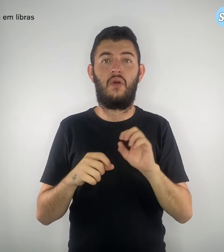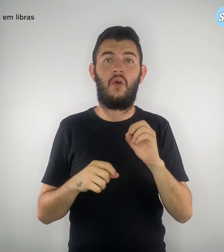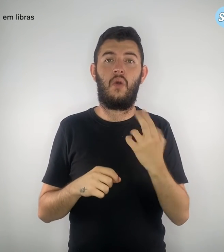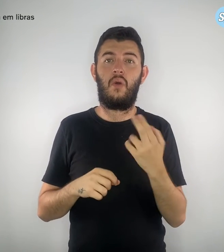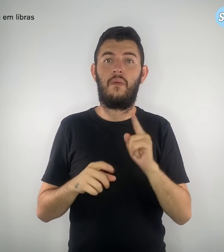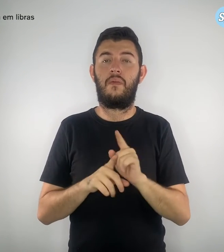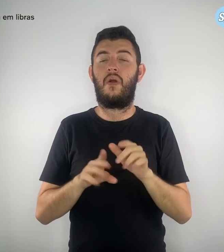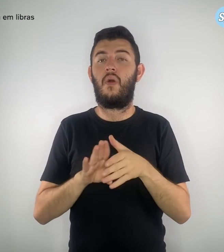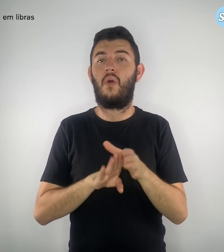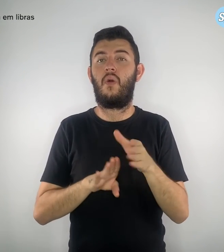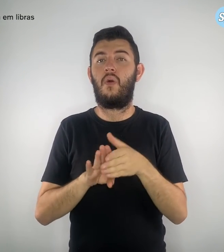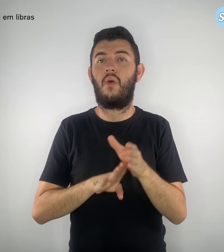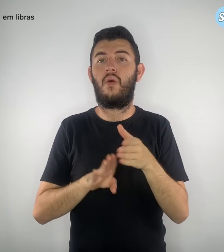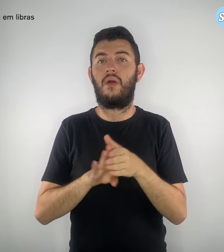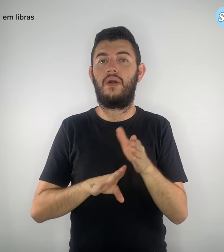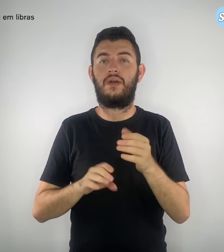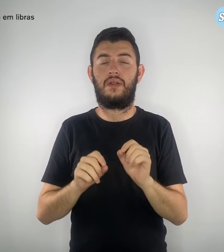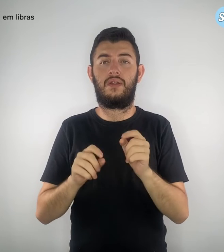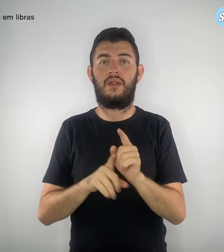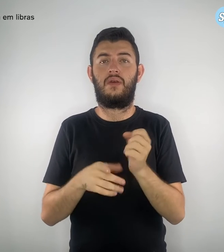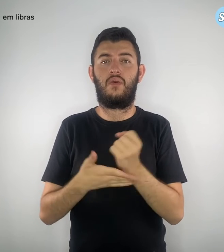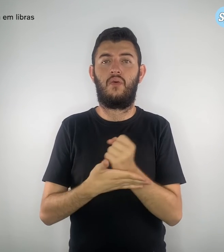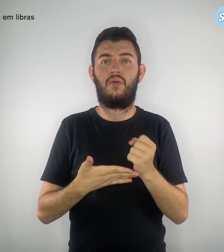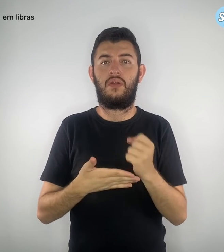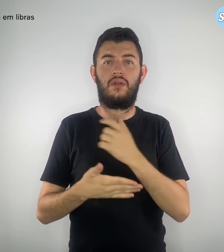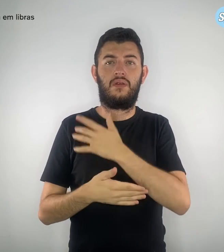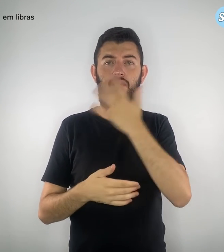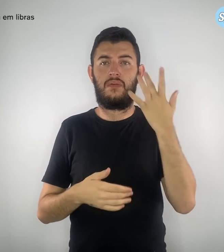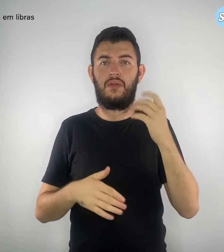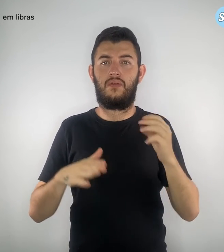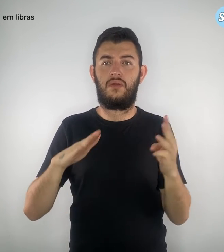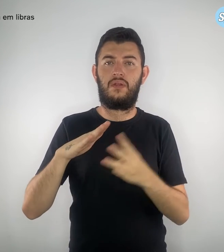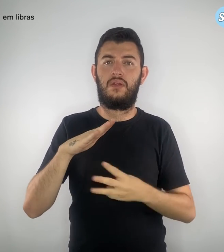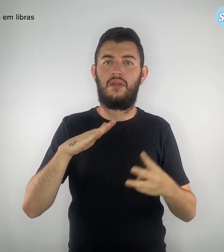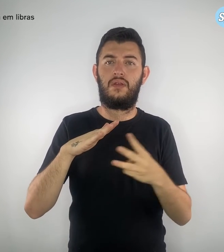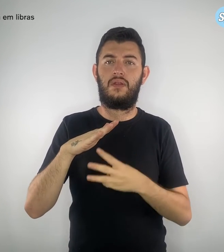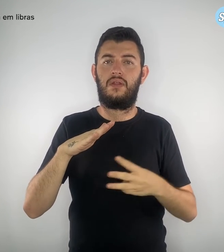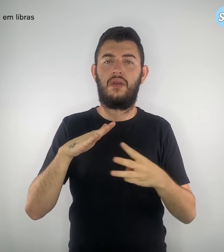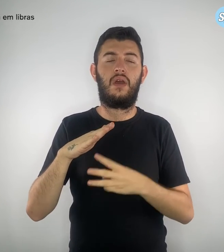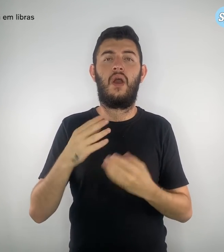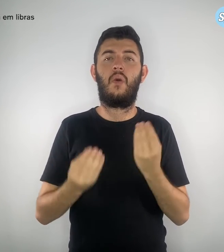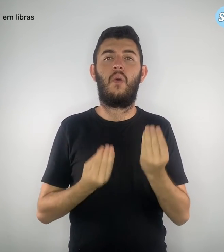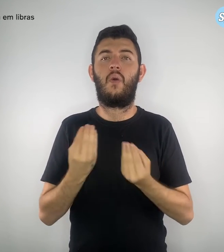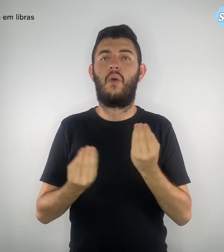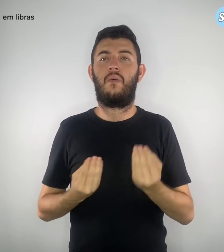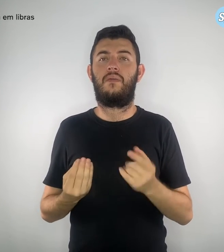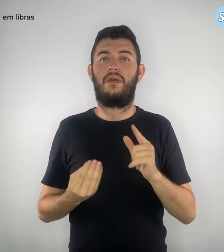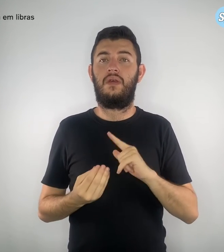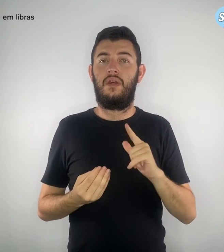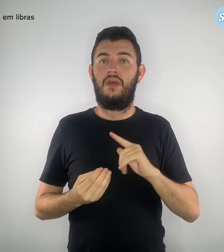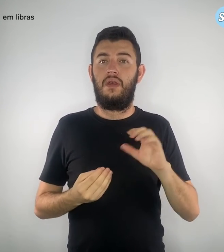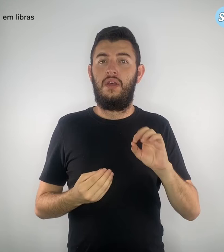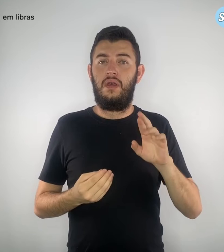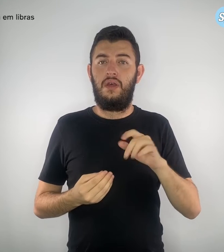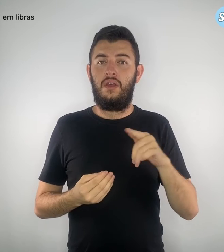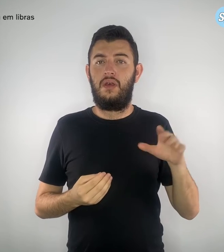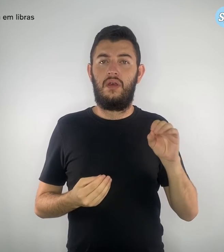orientar contratações de pessoal terceirizado via organizações sociais e mesmo